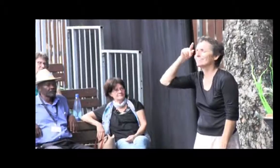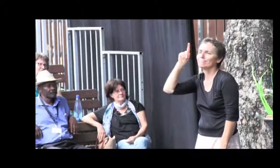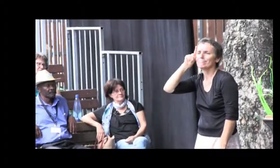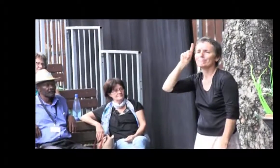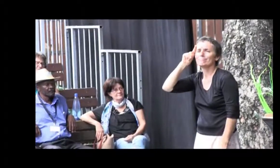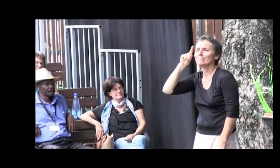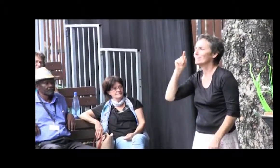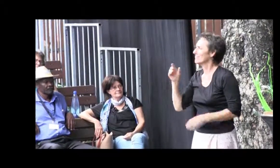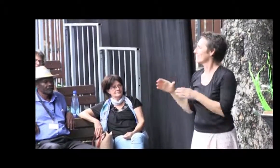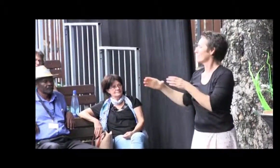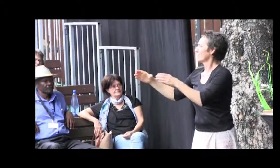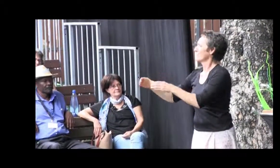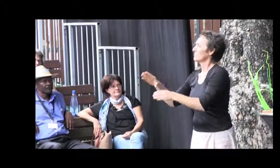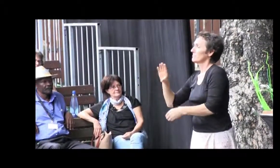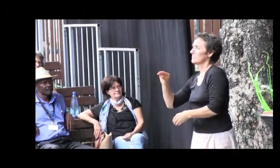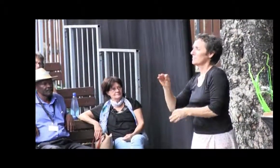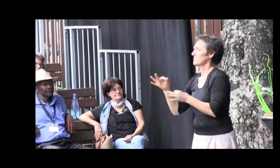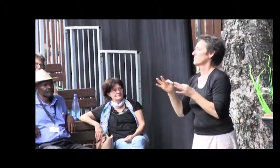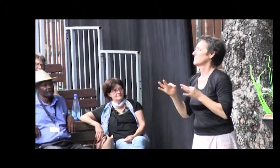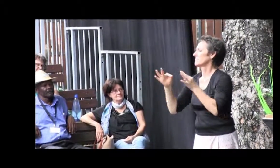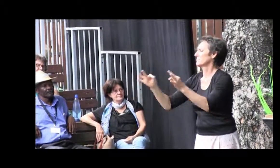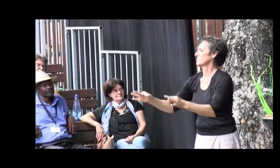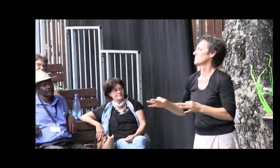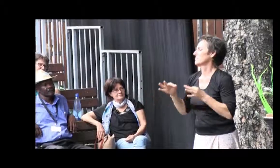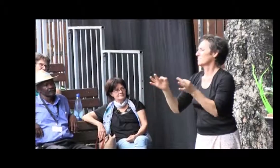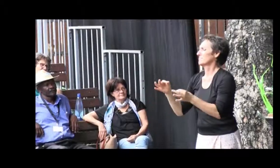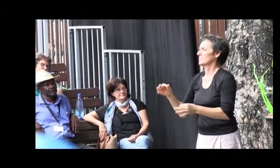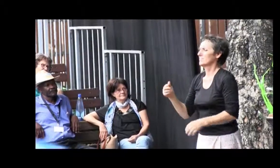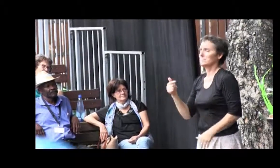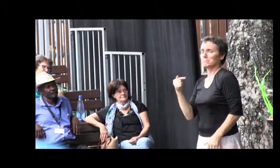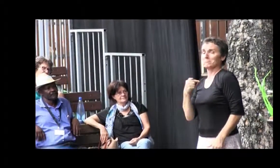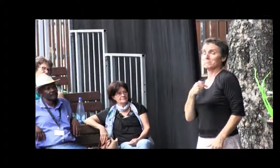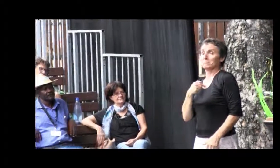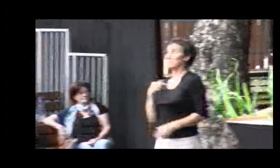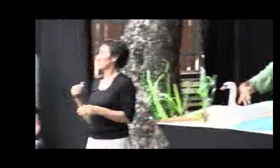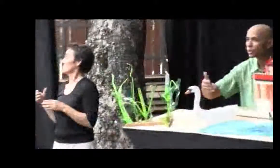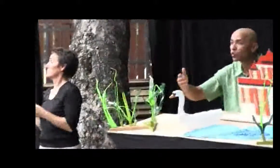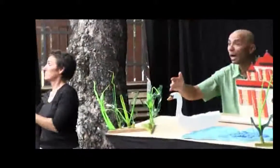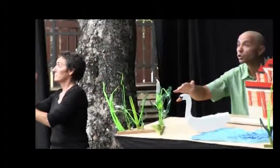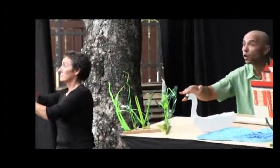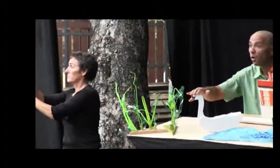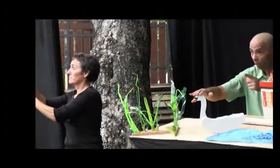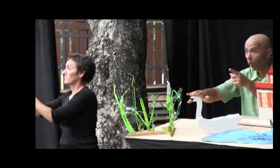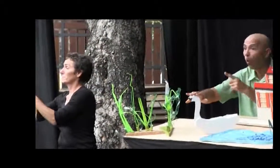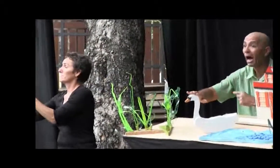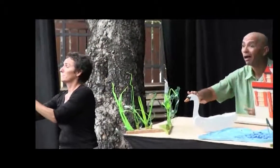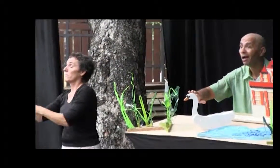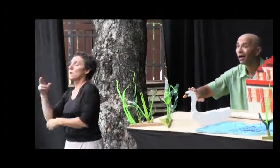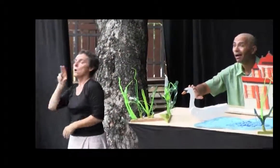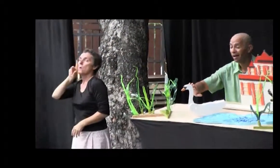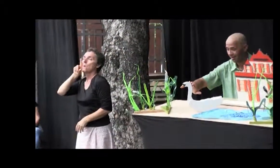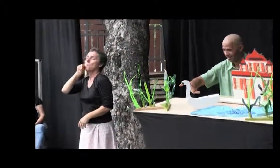compris qu'il n'était pas comme tous les autres canards. Lui, il était un oiseau